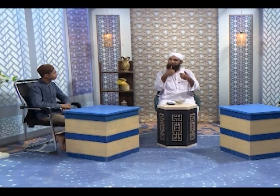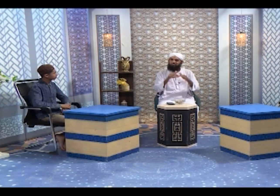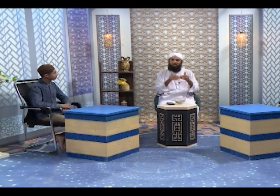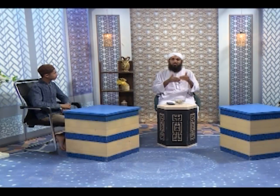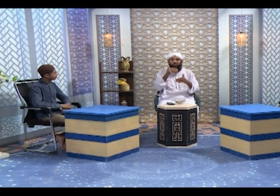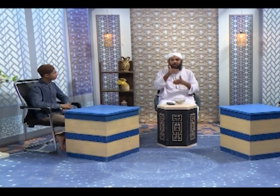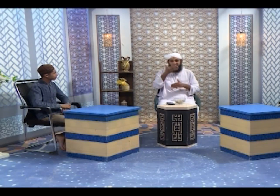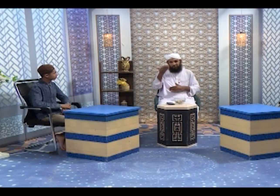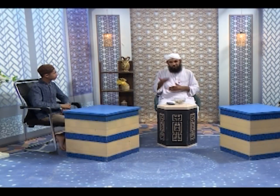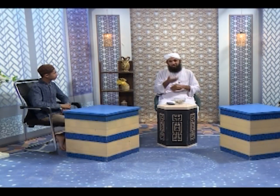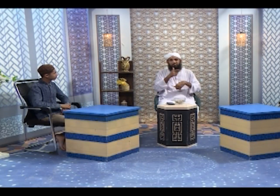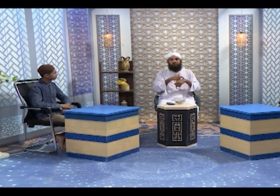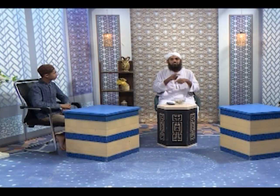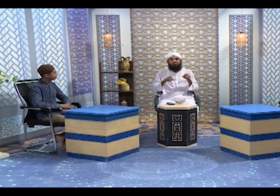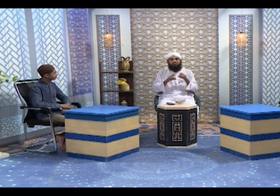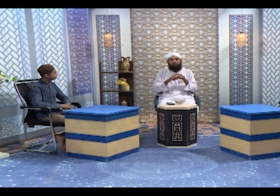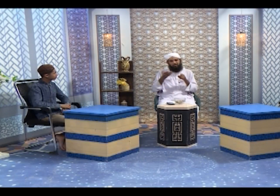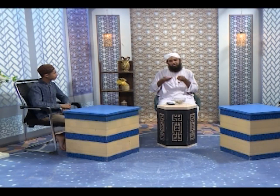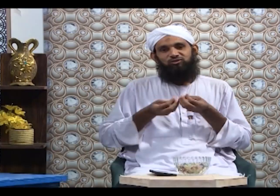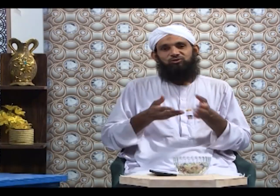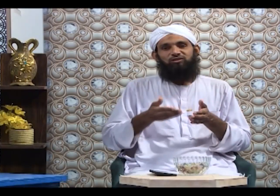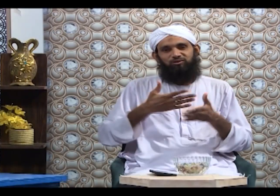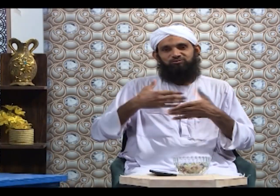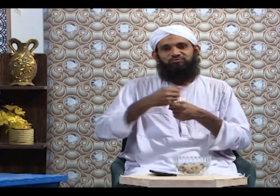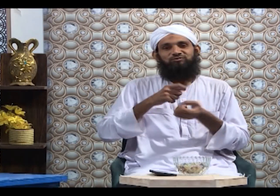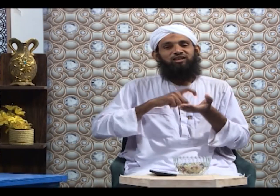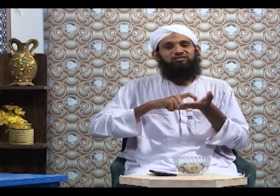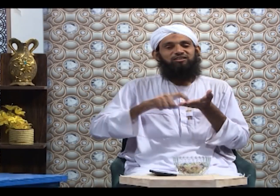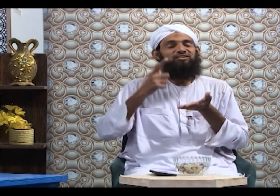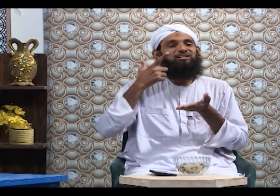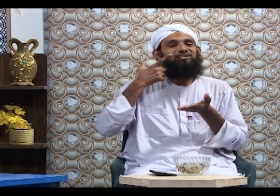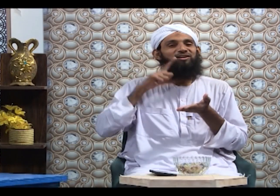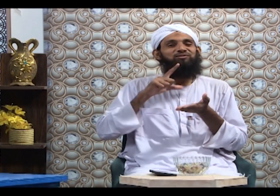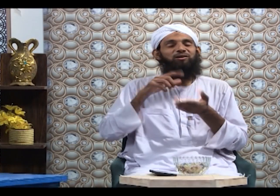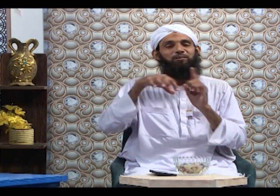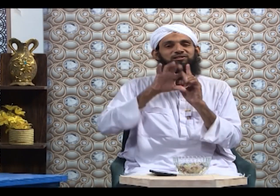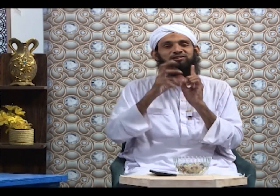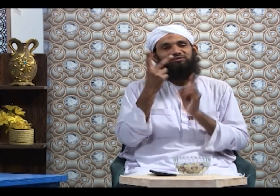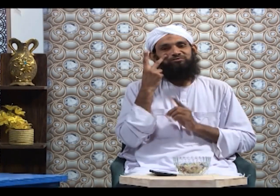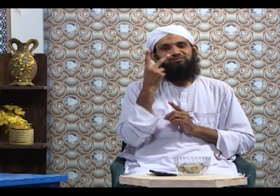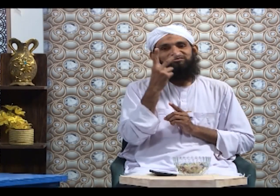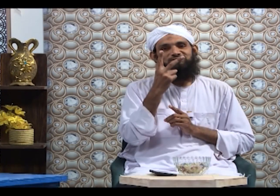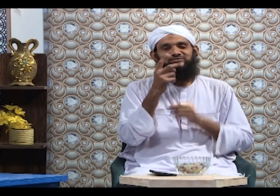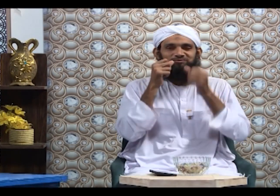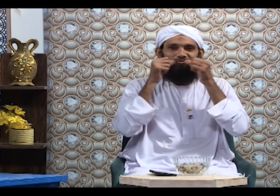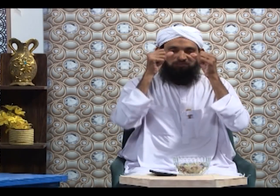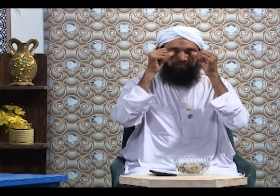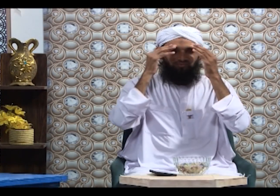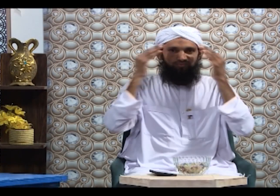نئے واقعے اور سبق کے ساتھ حاضر ہوں گے، تب تک کے لیے اجازت دیجیے، مدنی چینل دیکھتے رہیے۔ صلو علی الحبیب